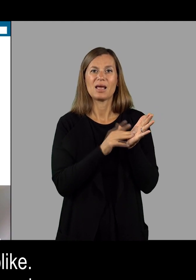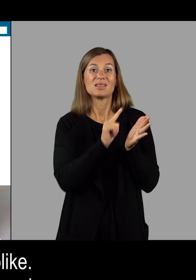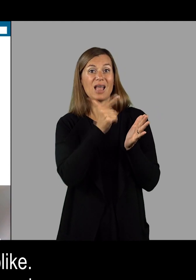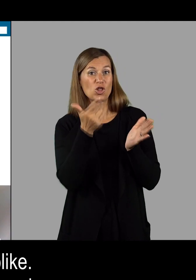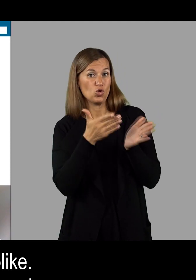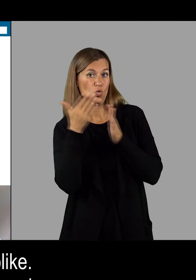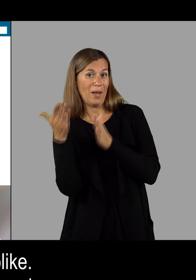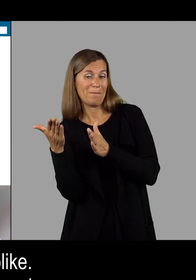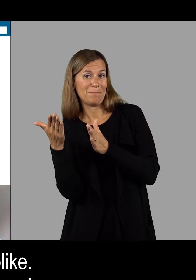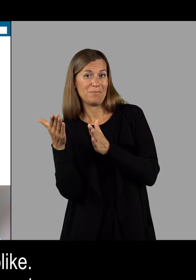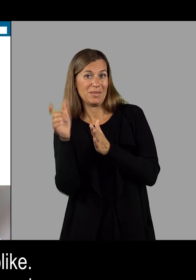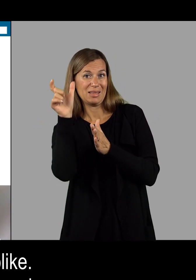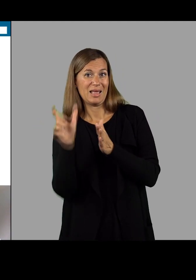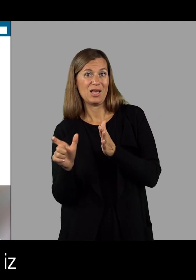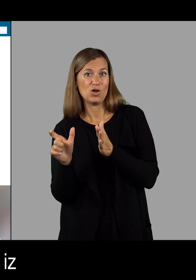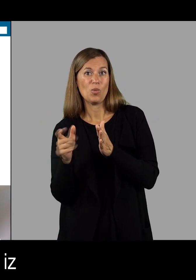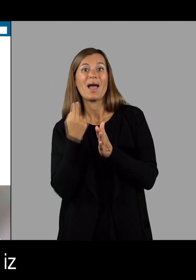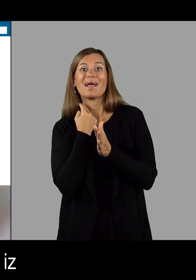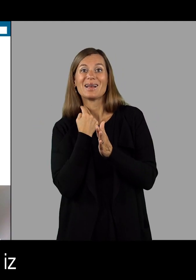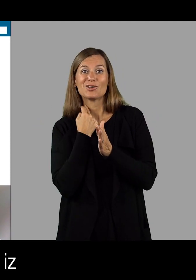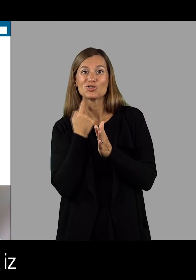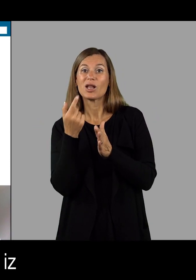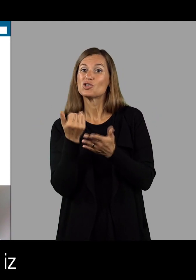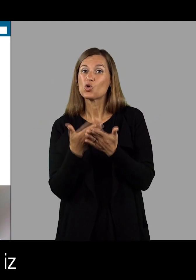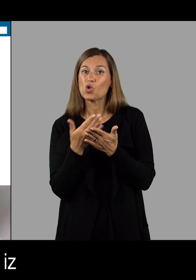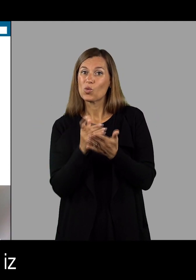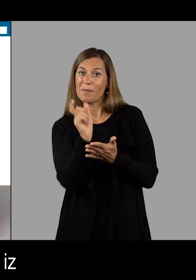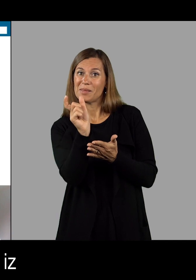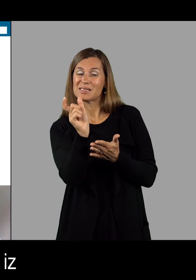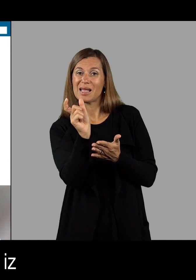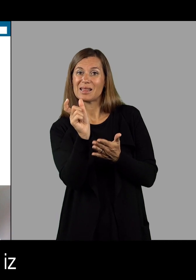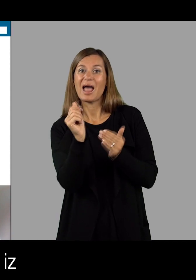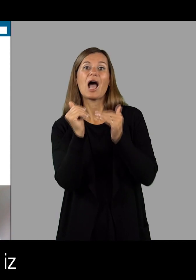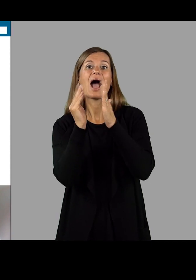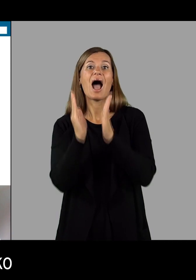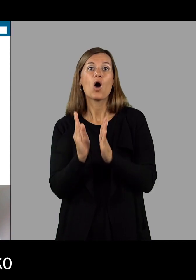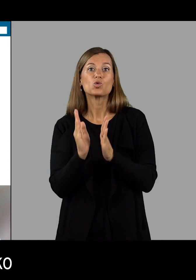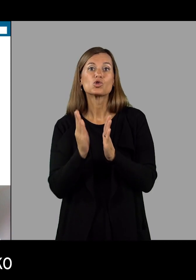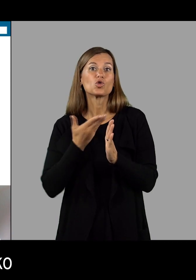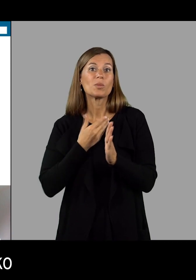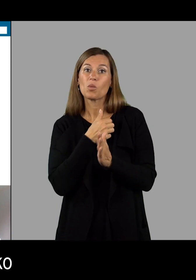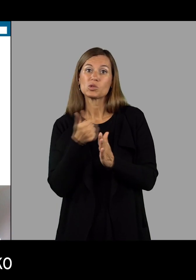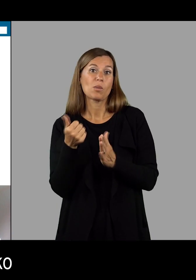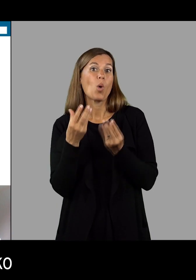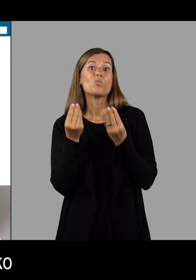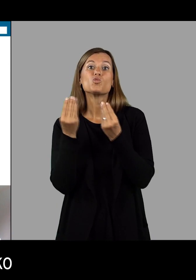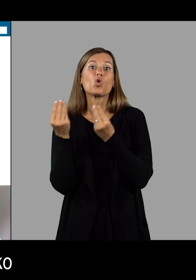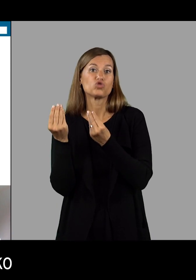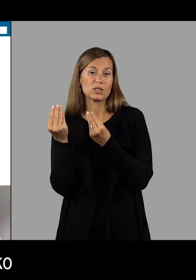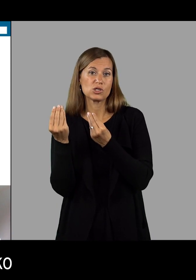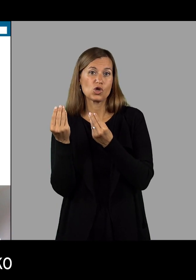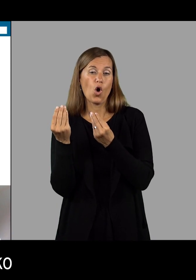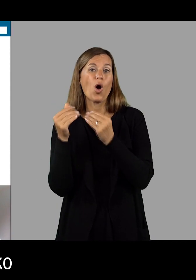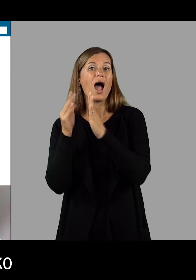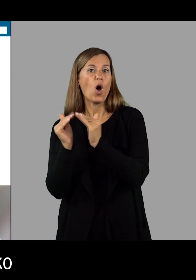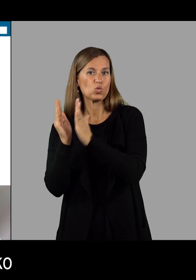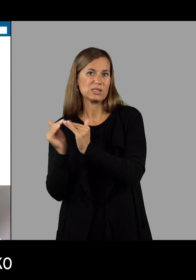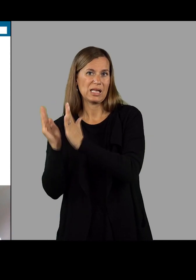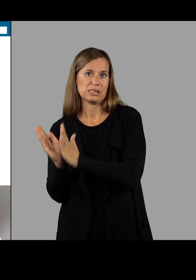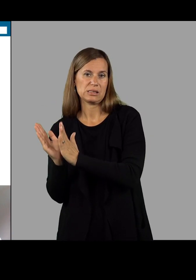drugem koncu pa je recimo angleščina, kjer iz osnovne besedne oblike house dobimo samo množinsko obliko